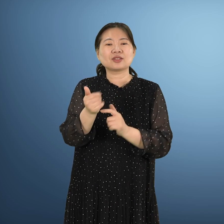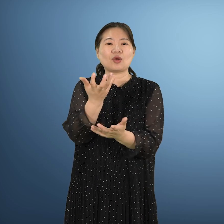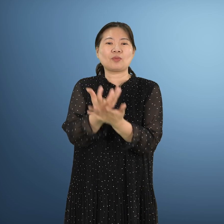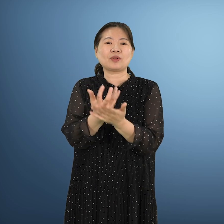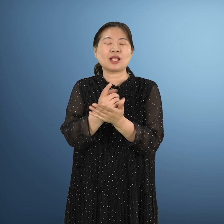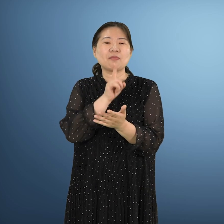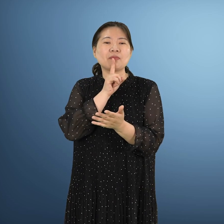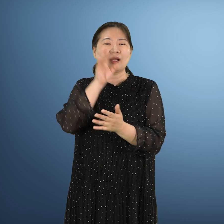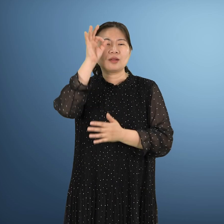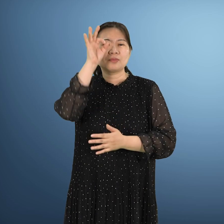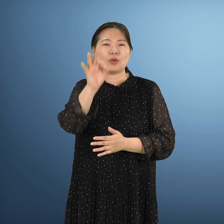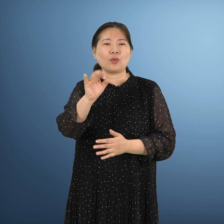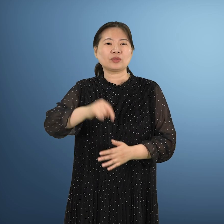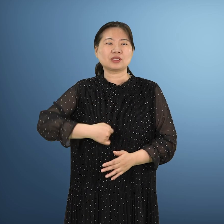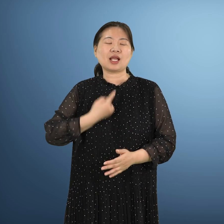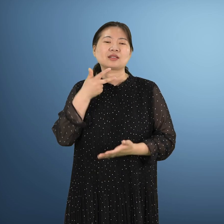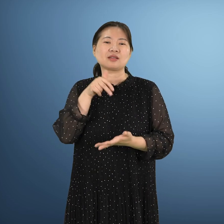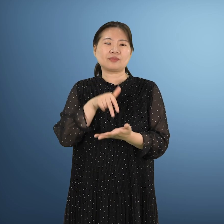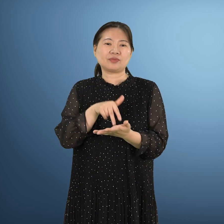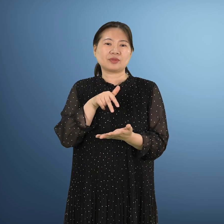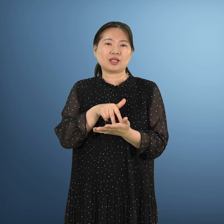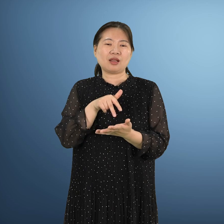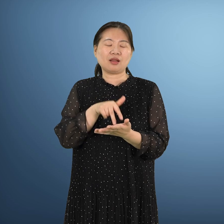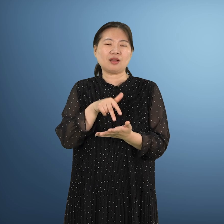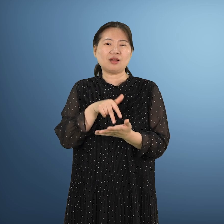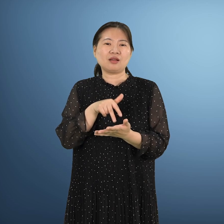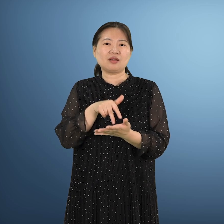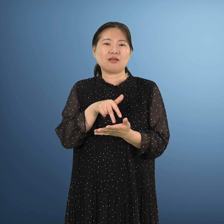원본의 말씀을 자기 나름대로